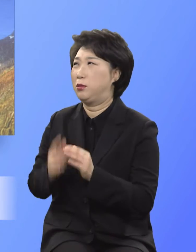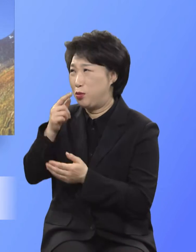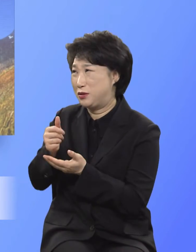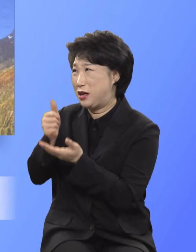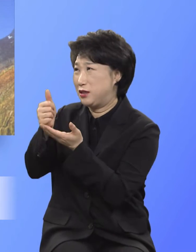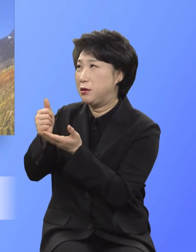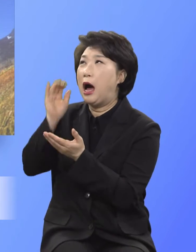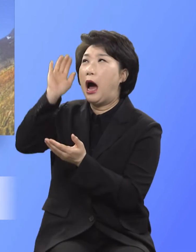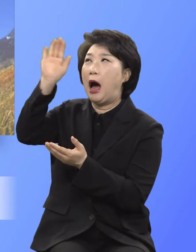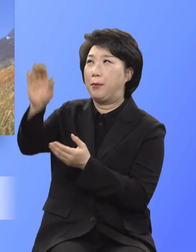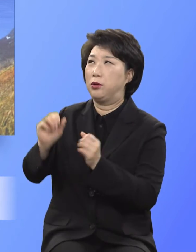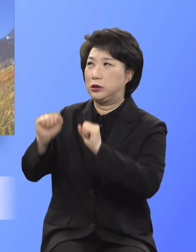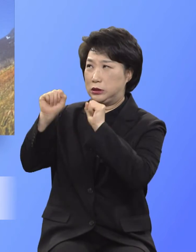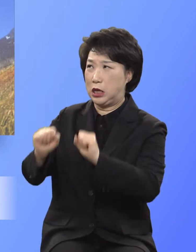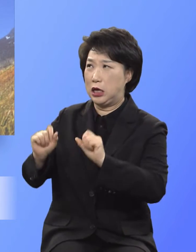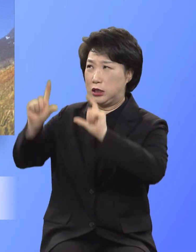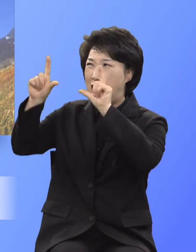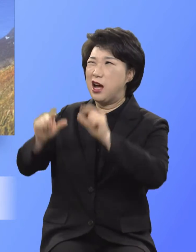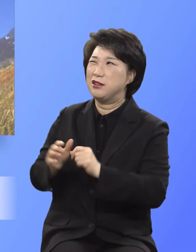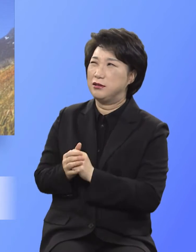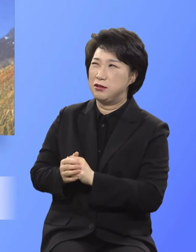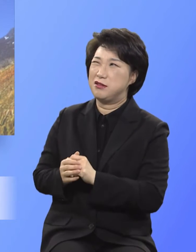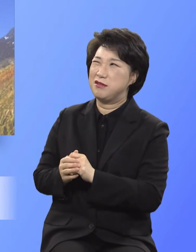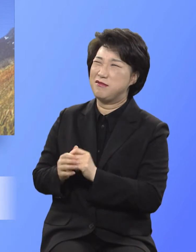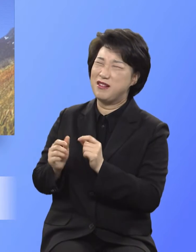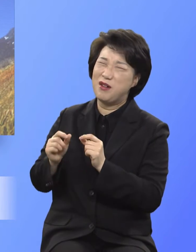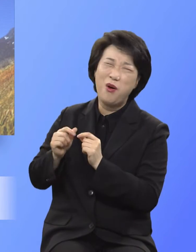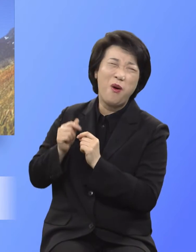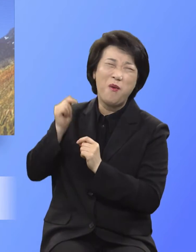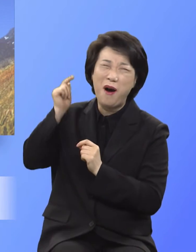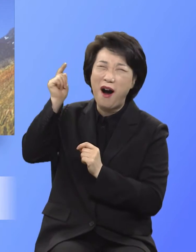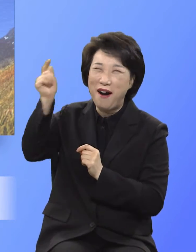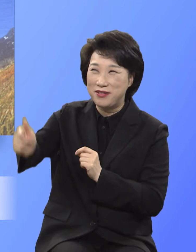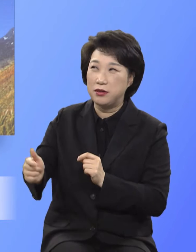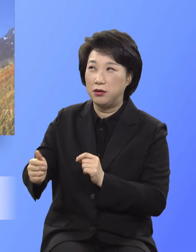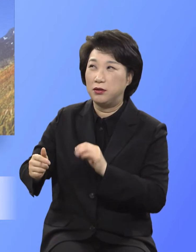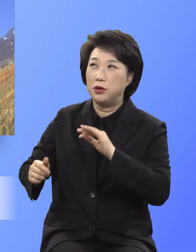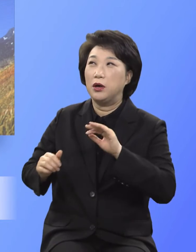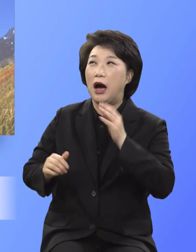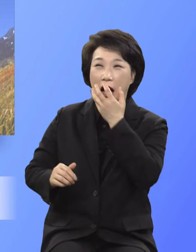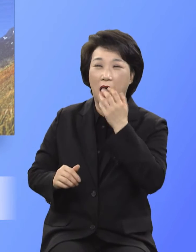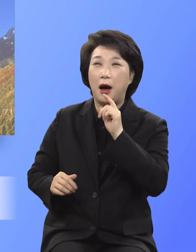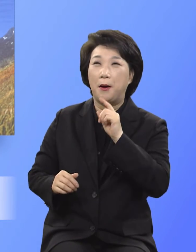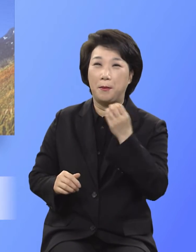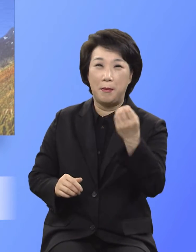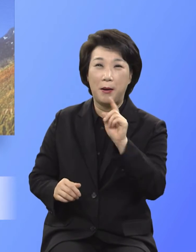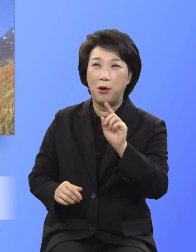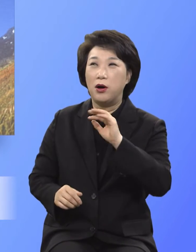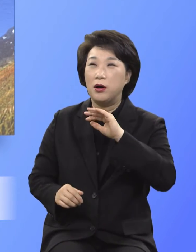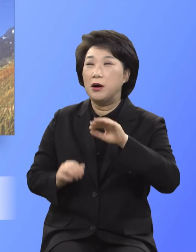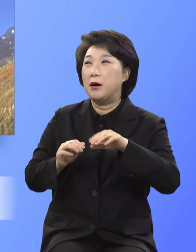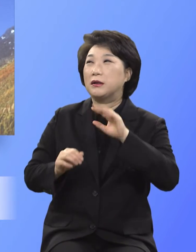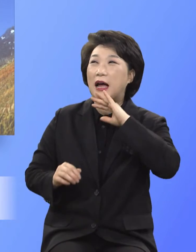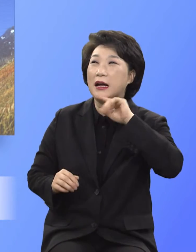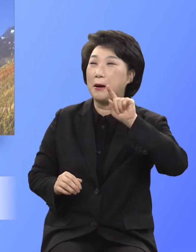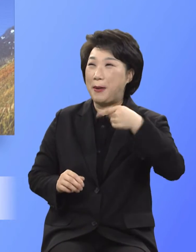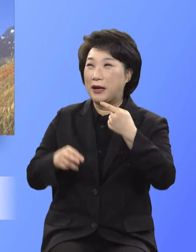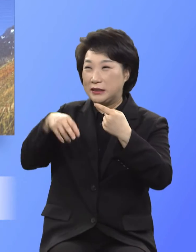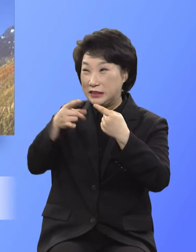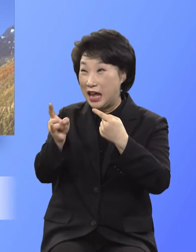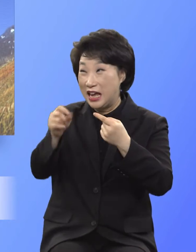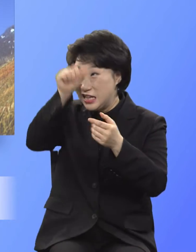목사님 앞으로 살 날이 벌었어요. 100세 인생인데요. 성경에 어디가 써있냐